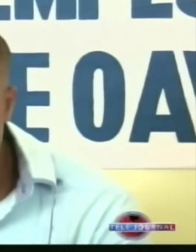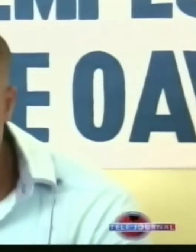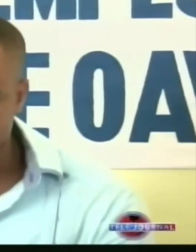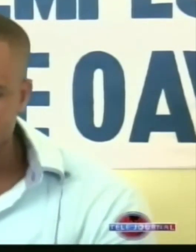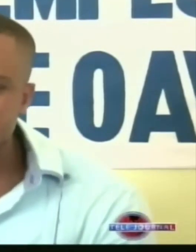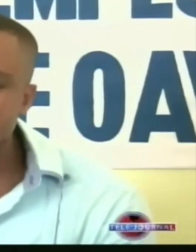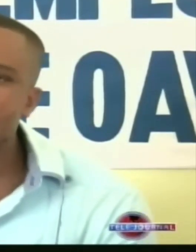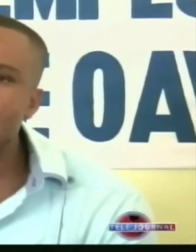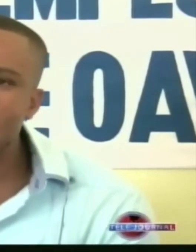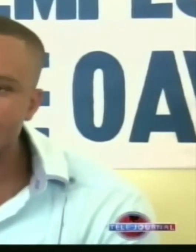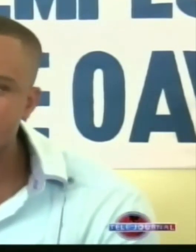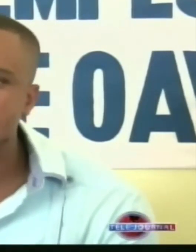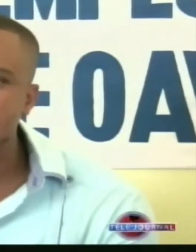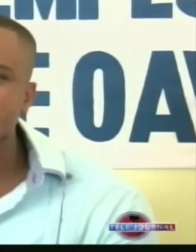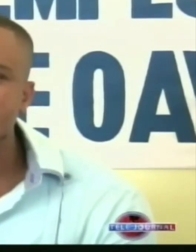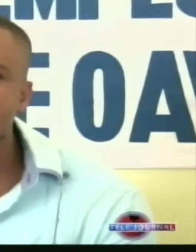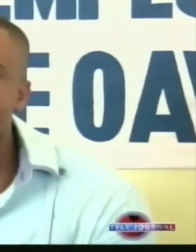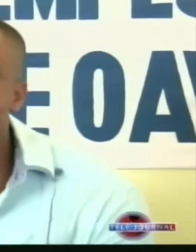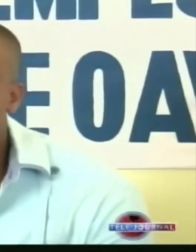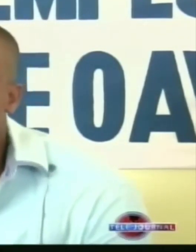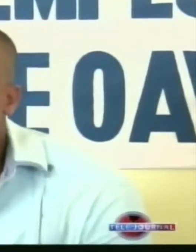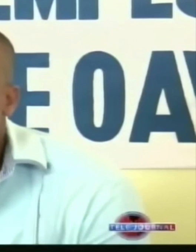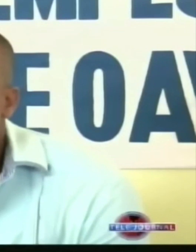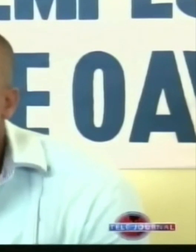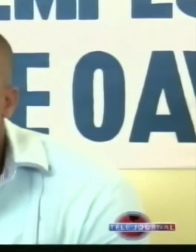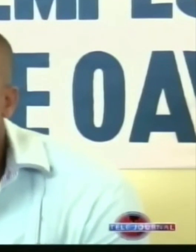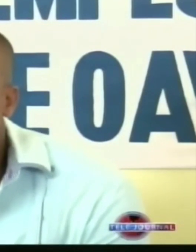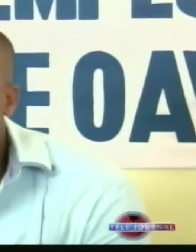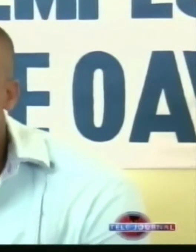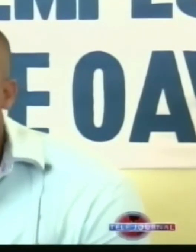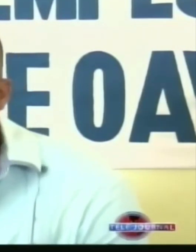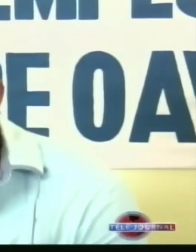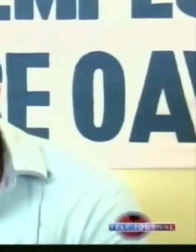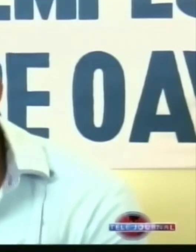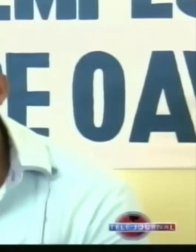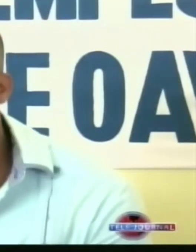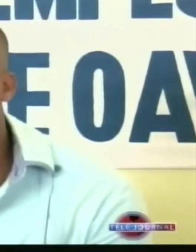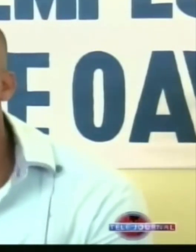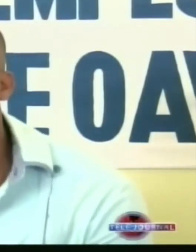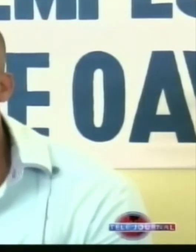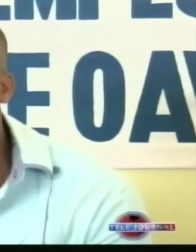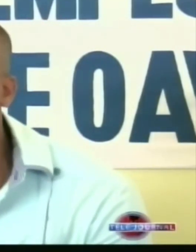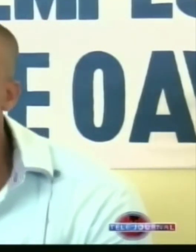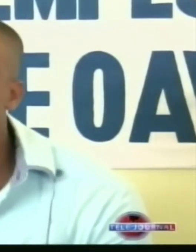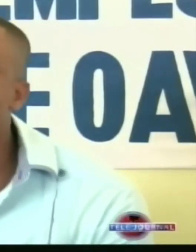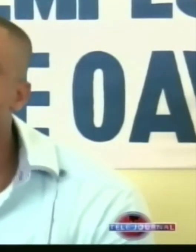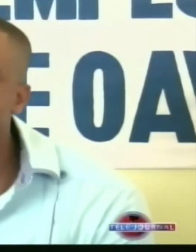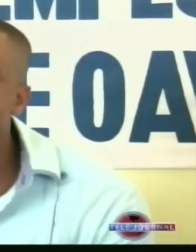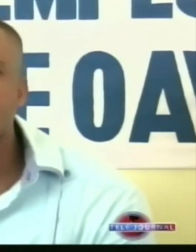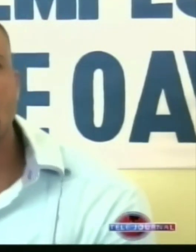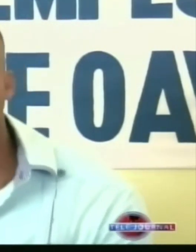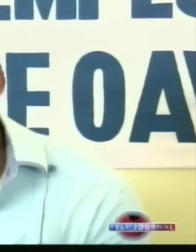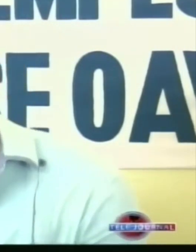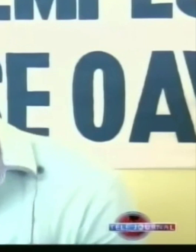normal. Et c'est ça qu'on va reprendre. Les gouvernements, ça, spécial, ça fait pour OAVCT, les